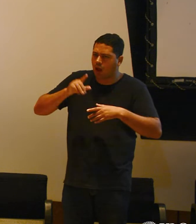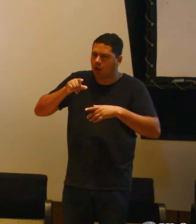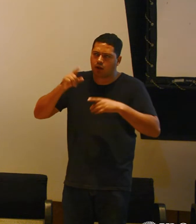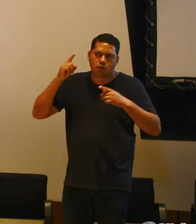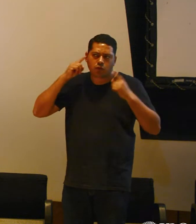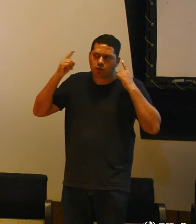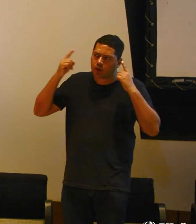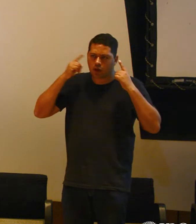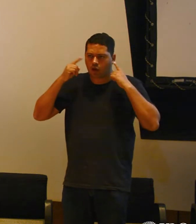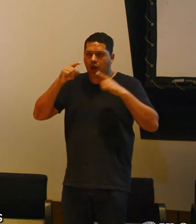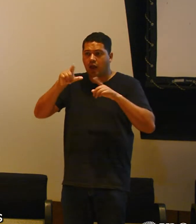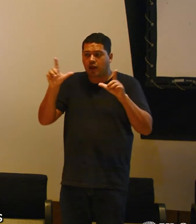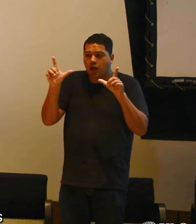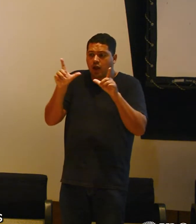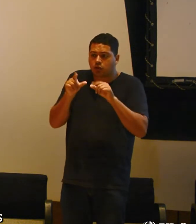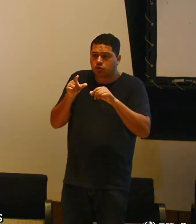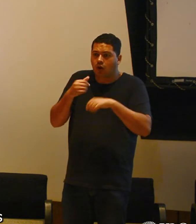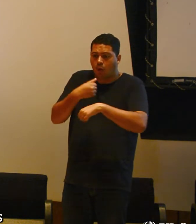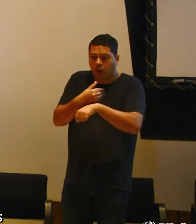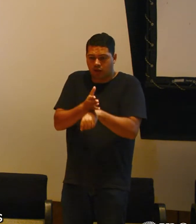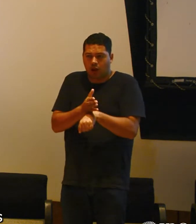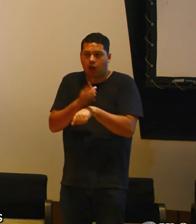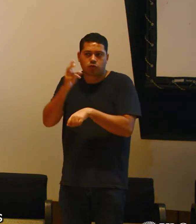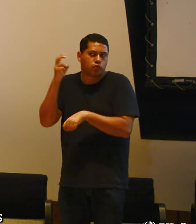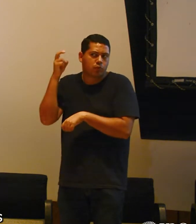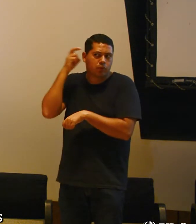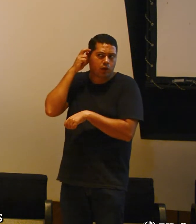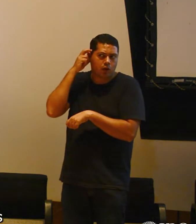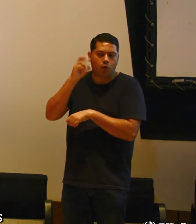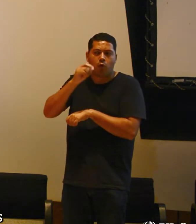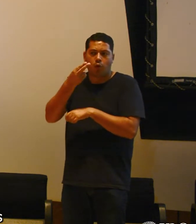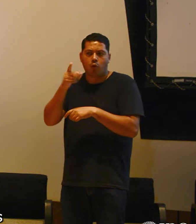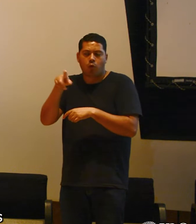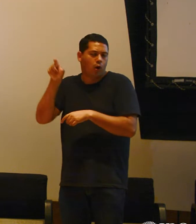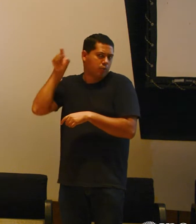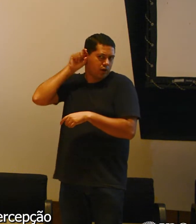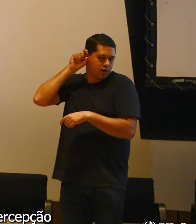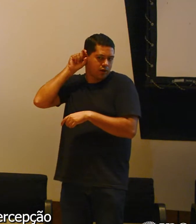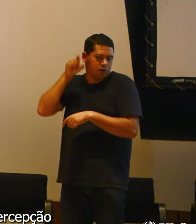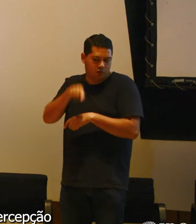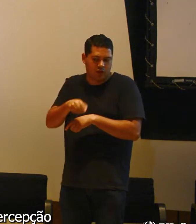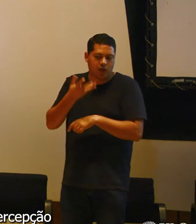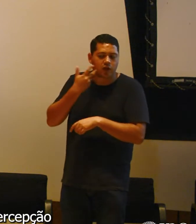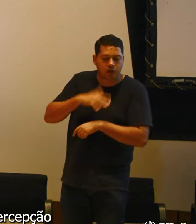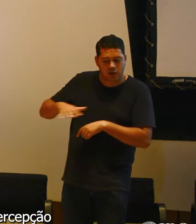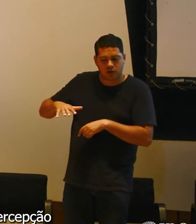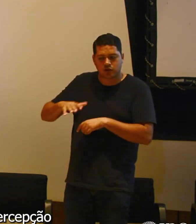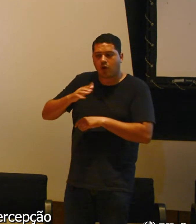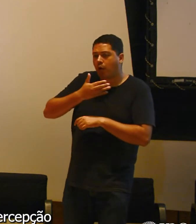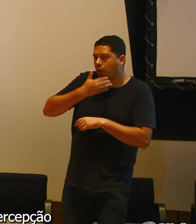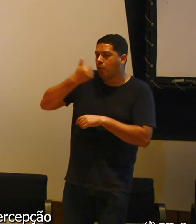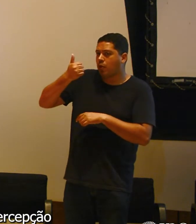redução do atraso entre os implantes cocleares, o próprio aparelho auditivo em crianças, melhora a localização